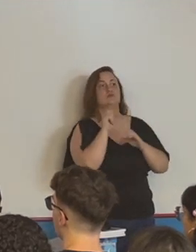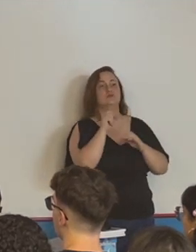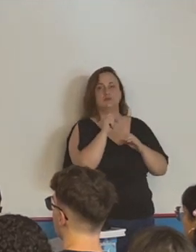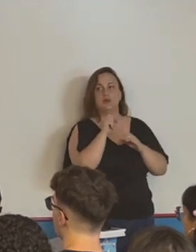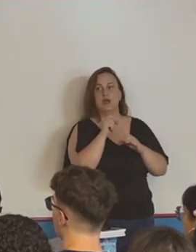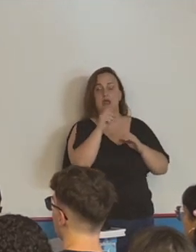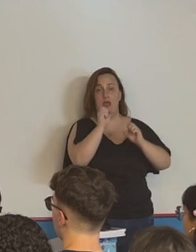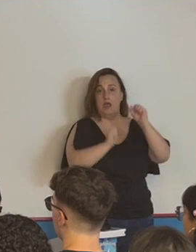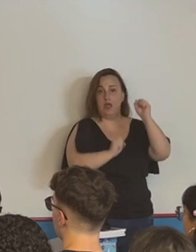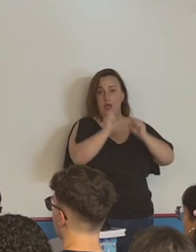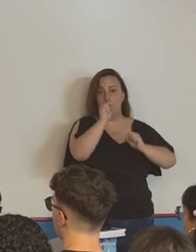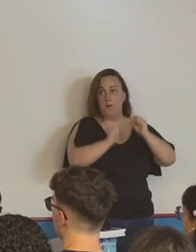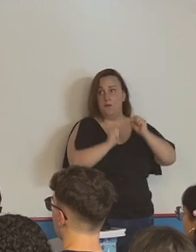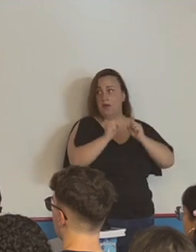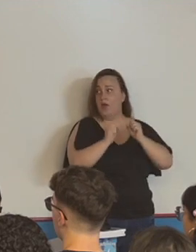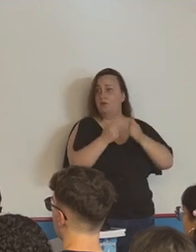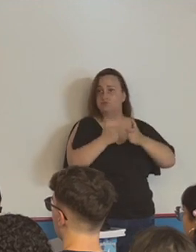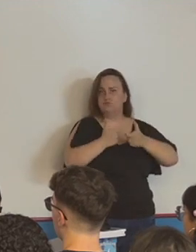tem